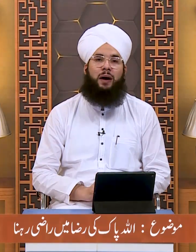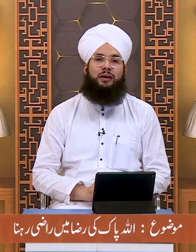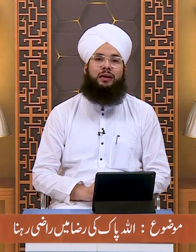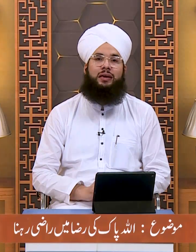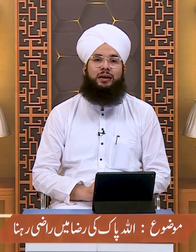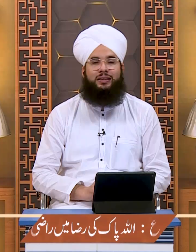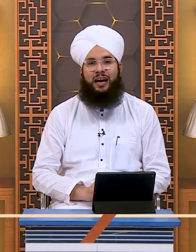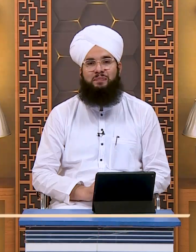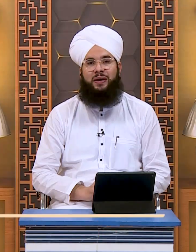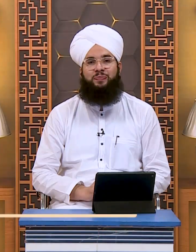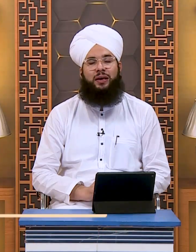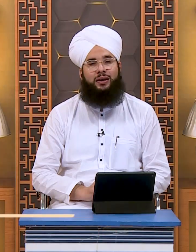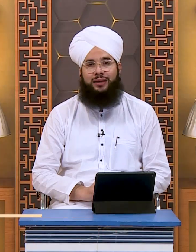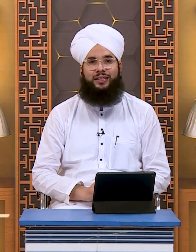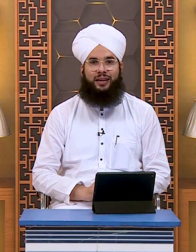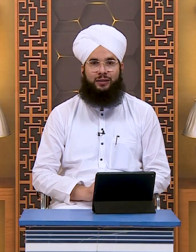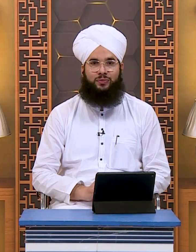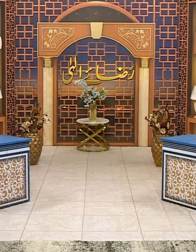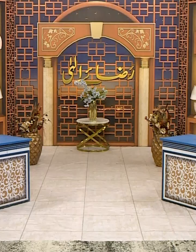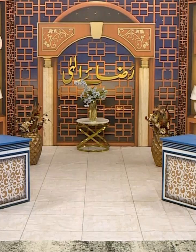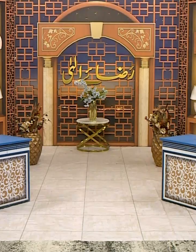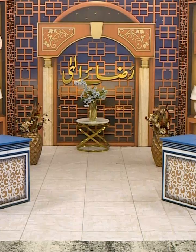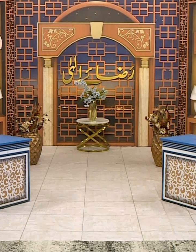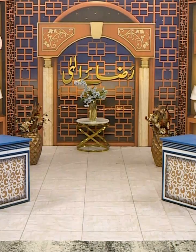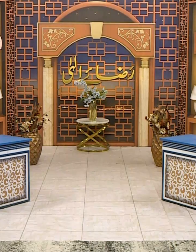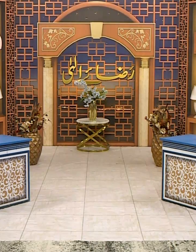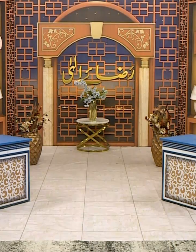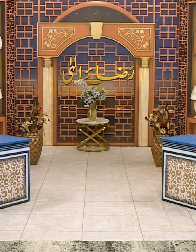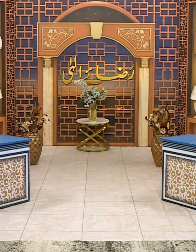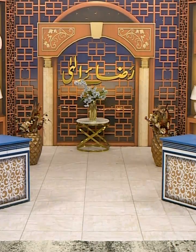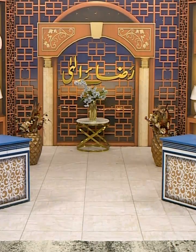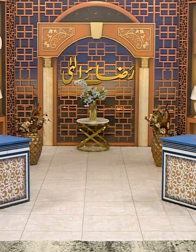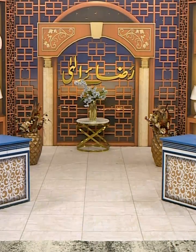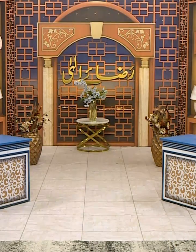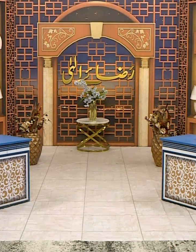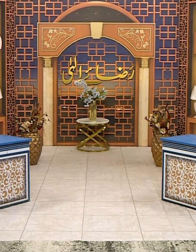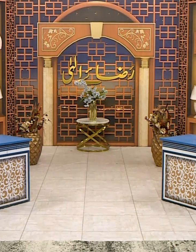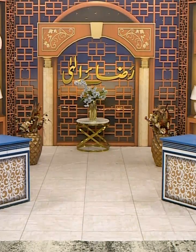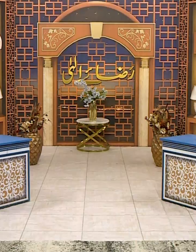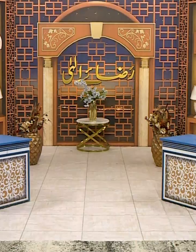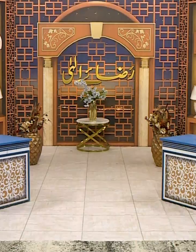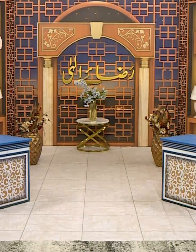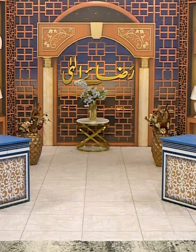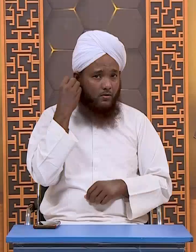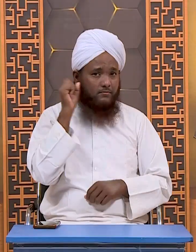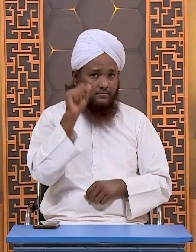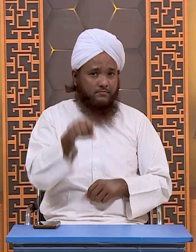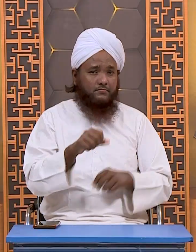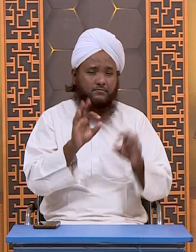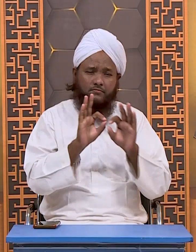की रिज़ा पे राज़ी रहना। जहां हमारा ये प्रोग्राम तमाम आशिकान रसूल के लिए है, मदनी चैनल के तमाम नाज़रीन के लिए